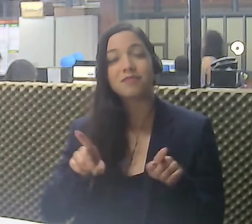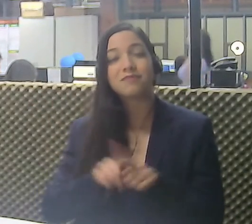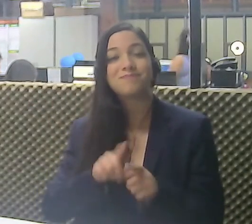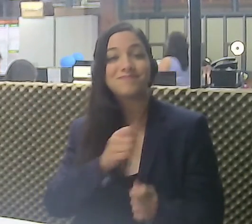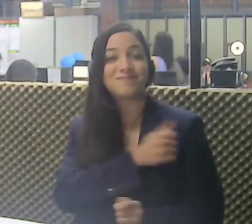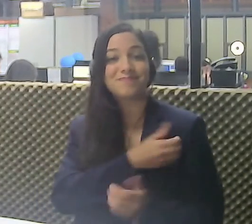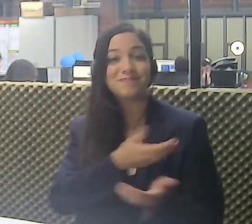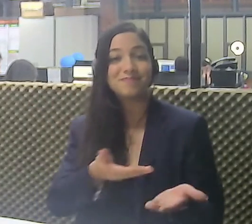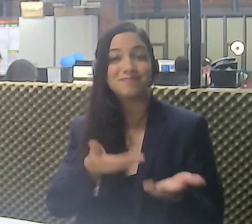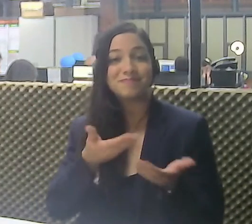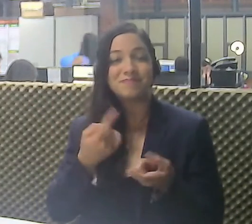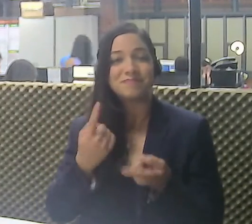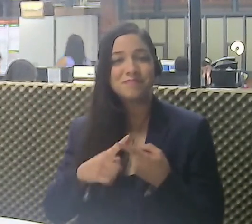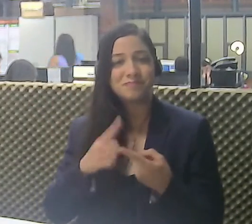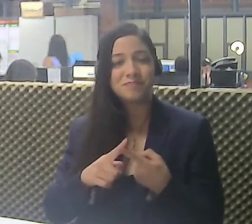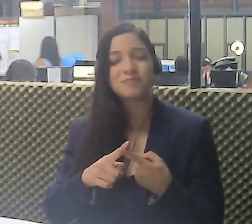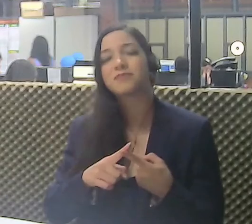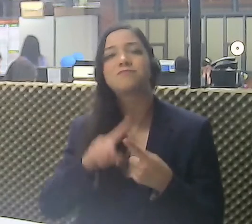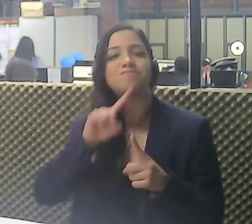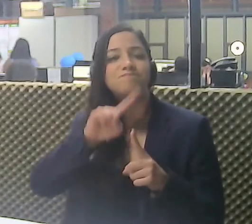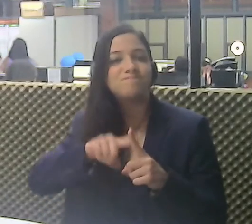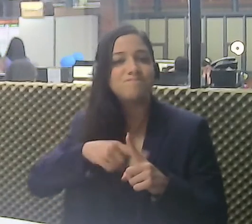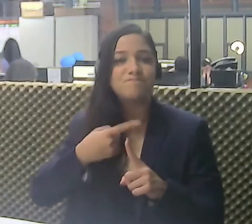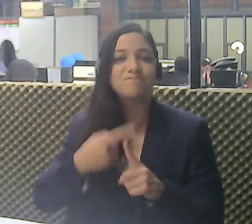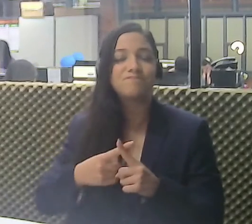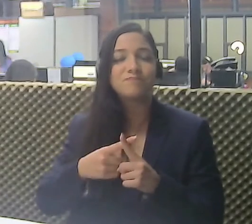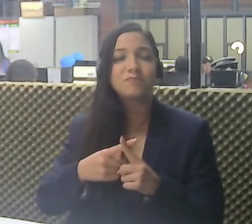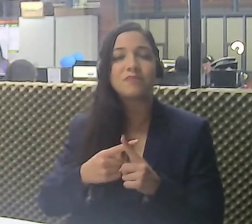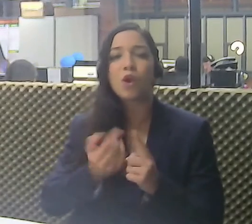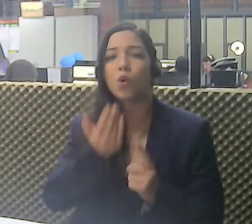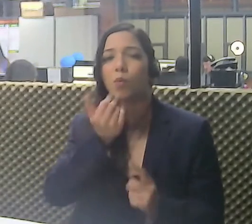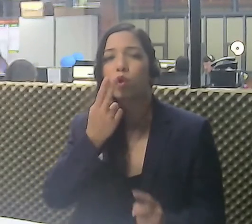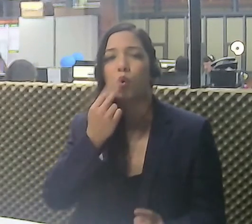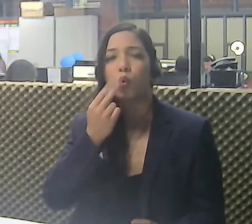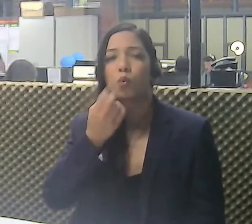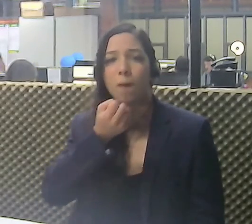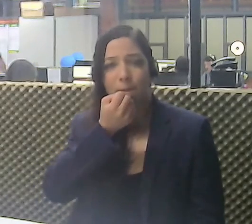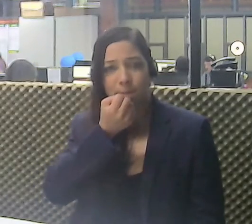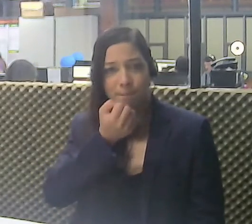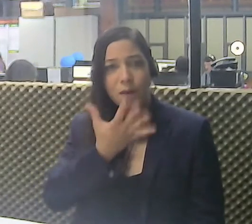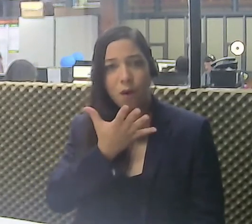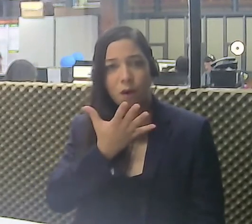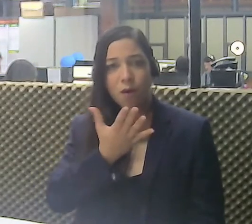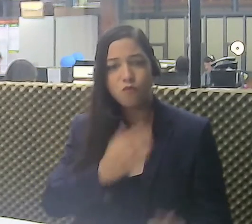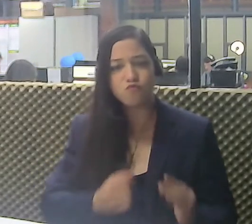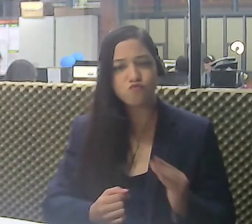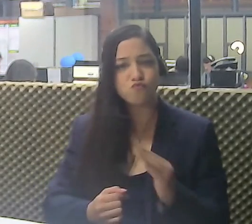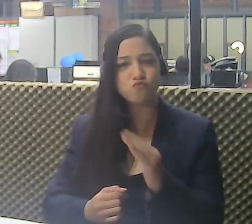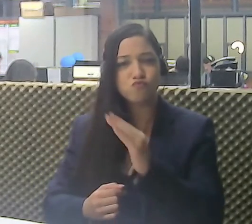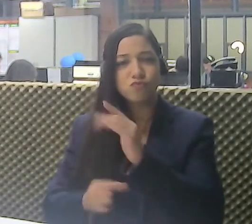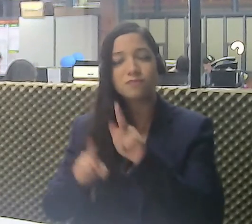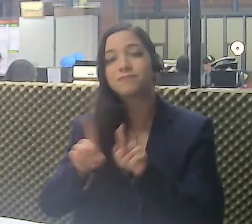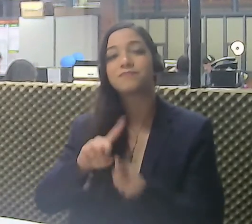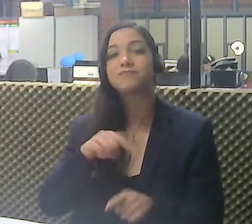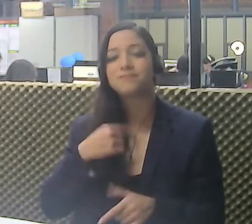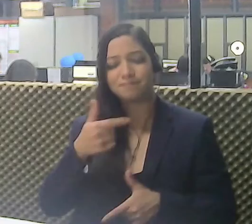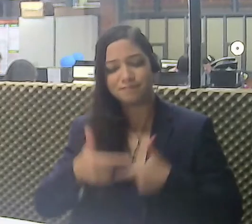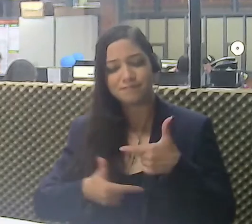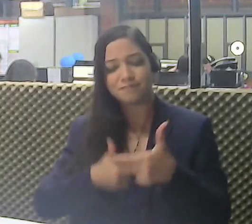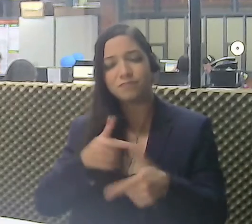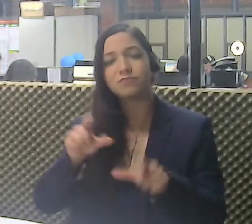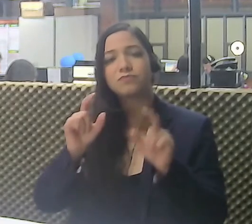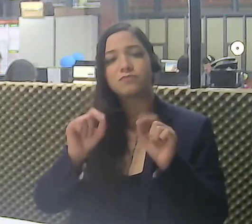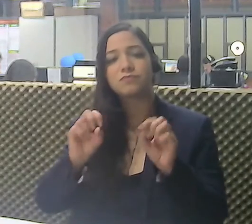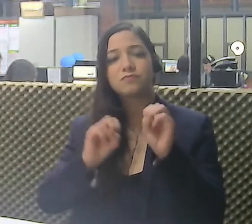alunos, porque além de aumentar o valor nutricional da alimentação das nossas crianças, nós trabalhamos o tema